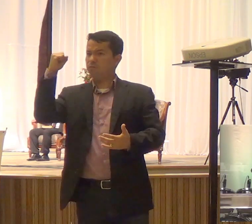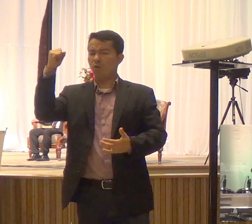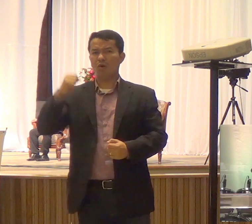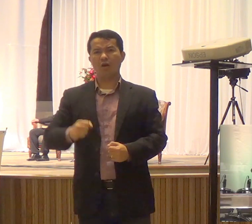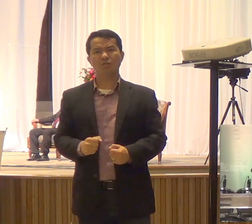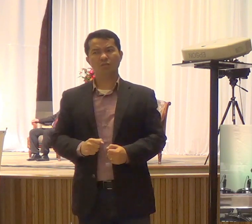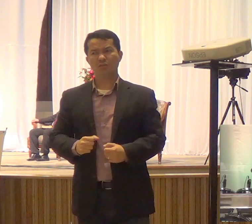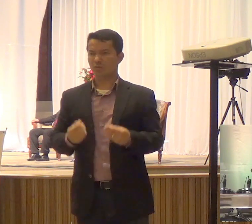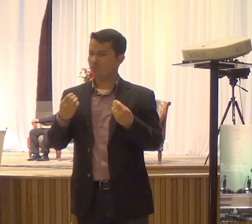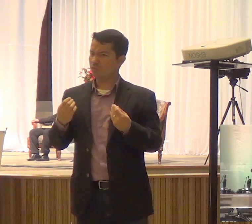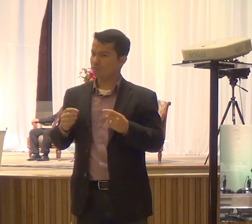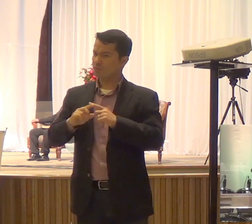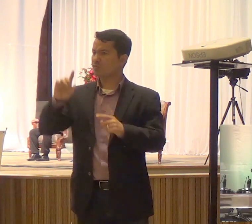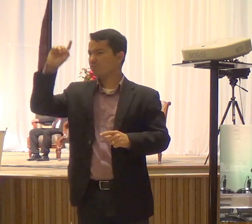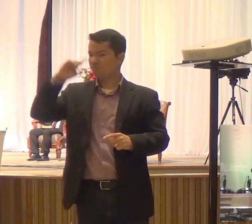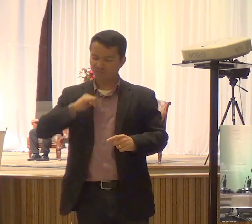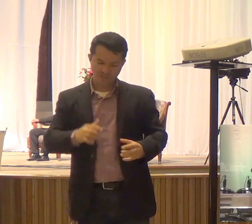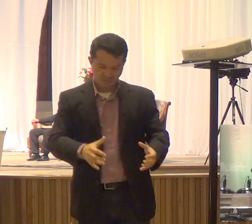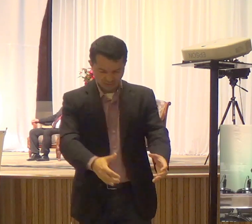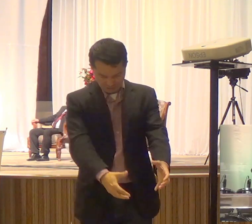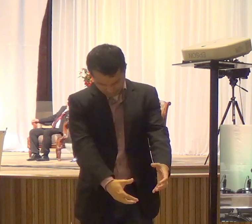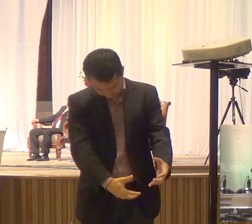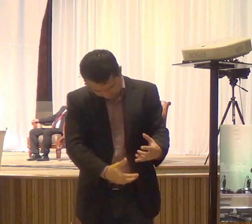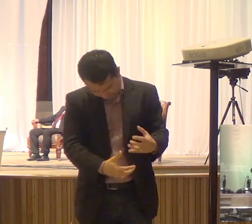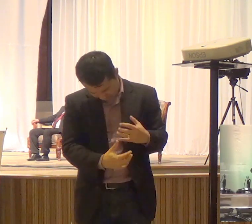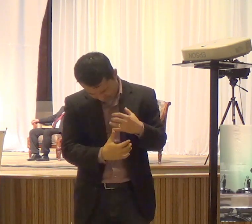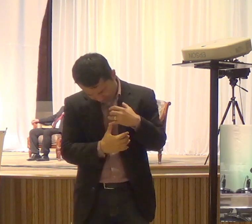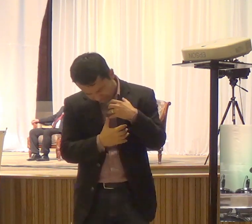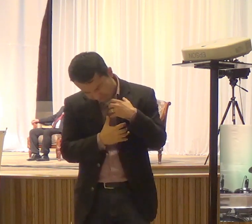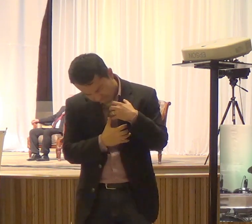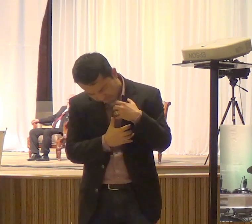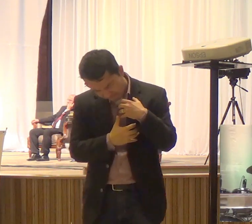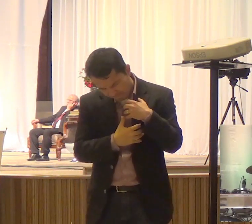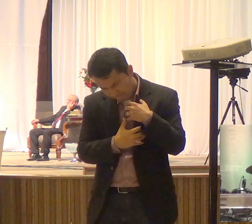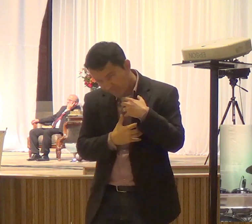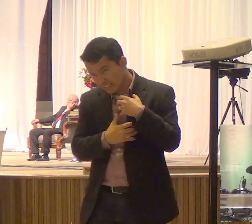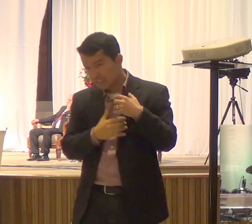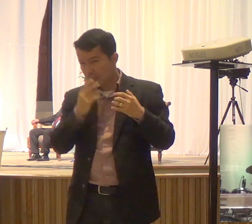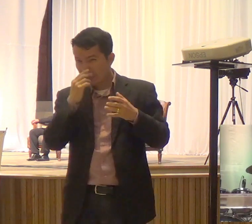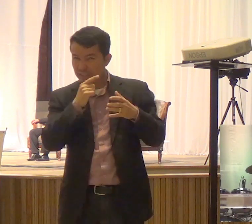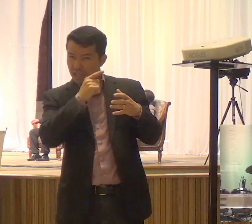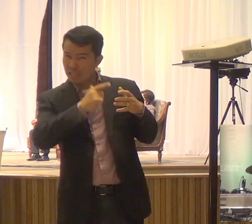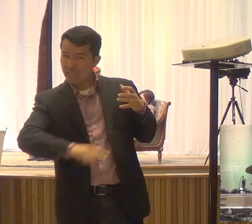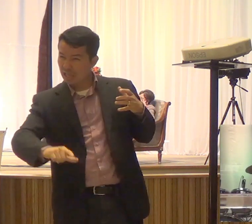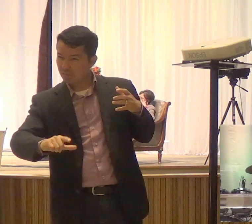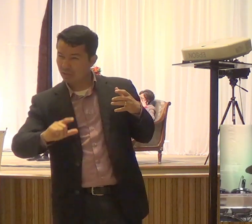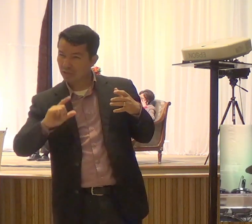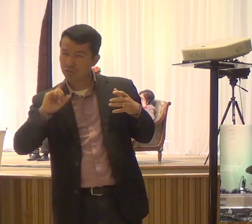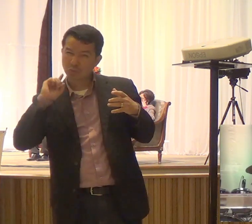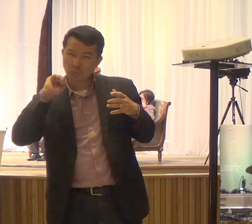Mas que o Senhor vai lá e pega aquela criança e limpa as